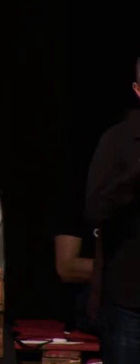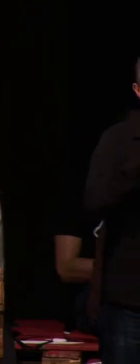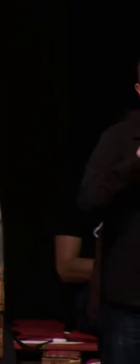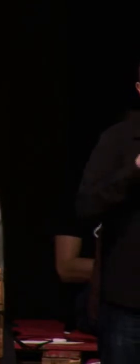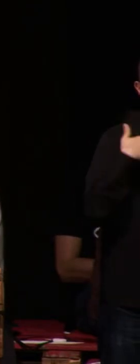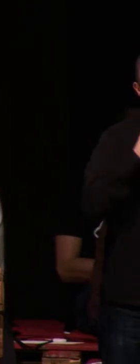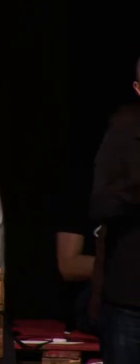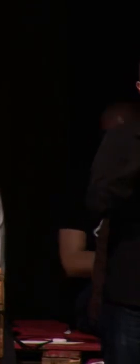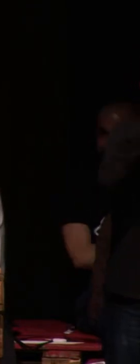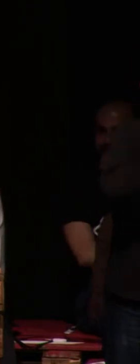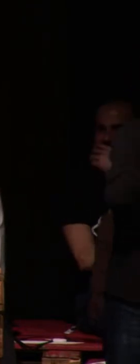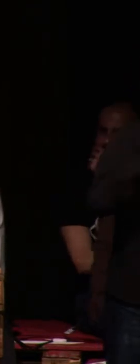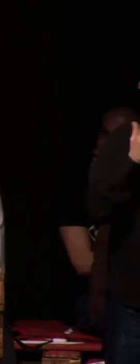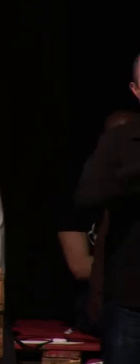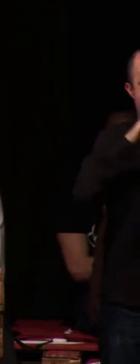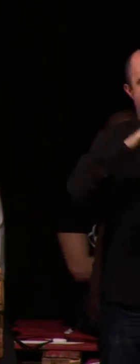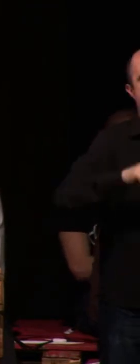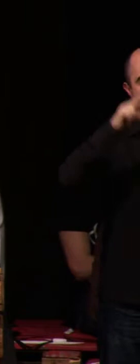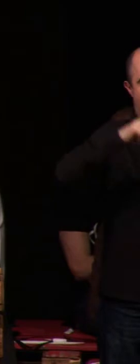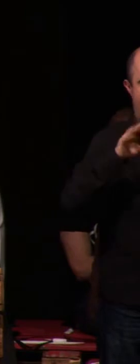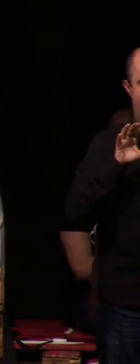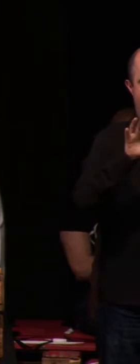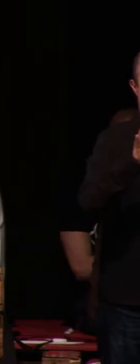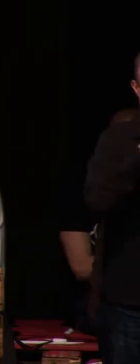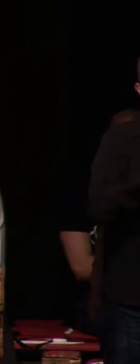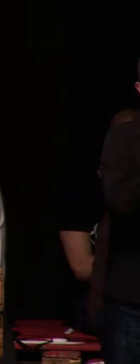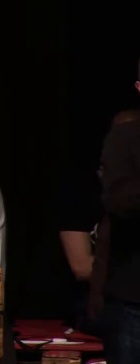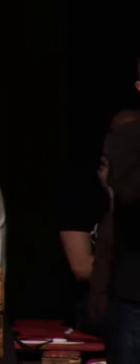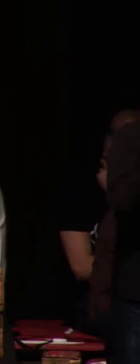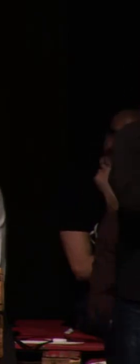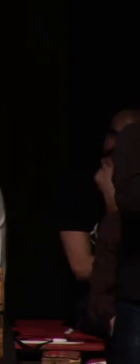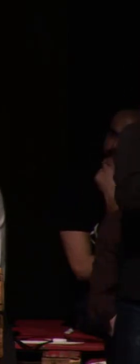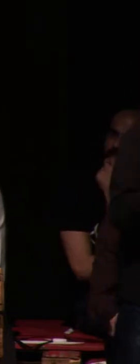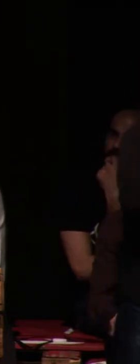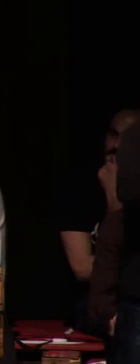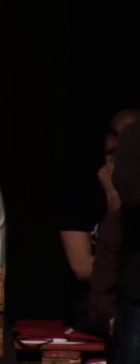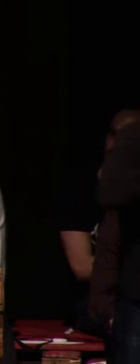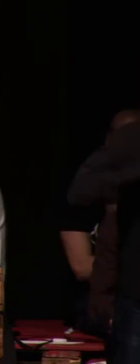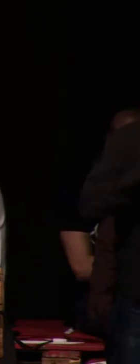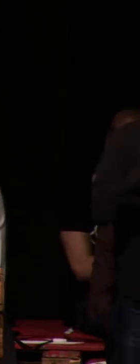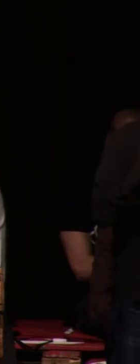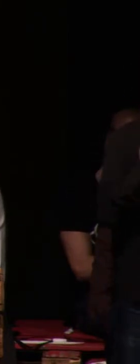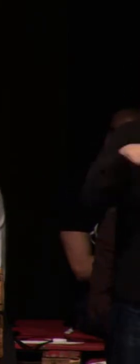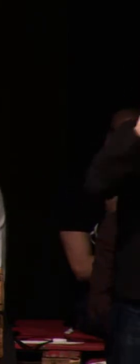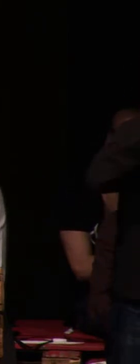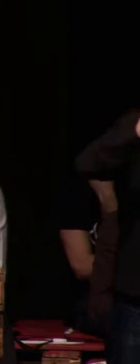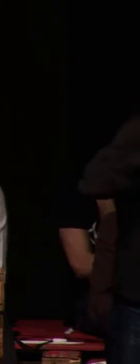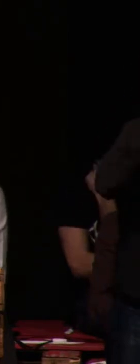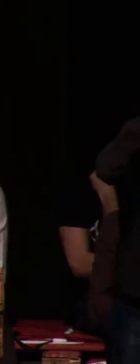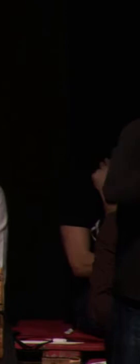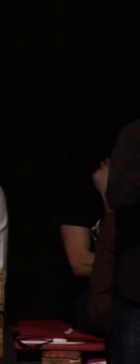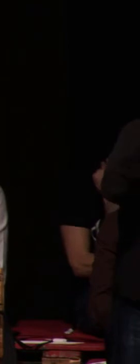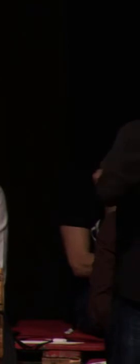plebiscitari i constituent. Plebiscitari per seguir avançant cap a la independència, per obtenir el mandat democràtic clar, perquè som conscients que hi ha una majoria